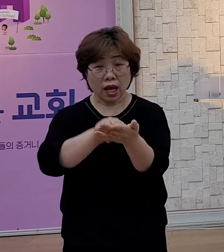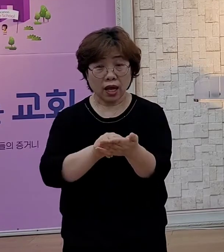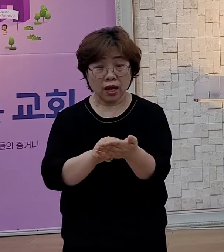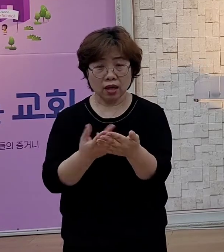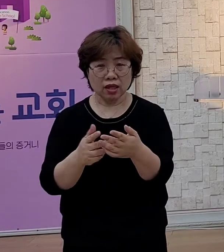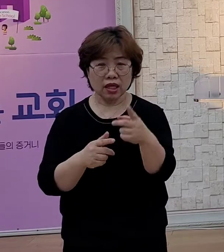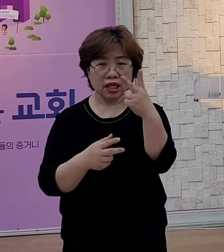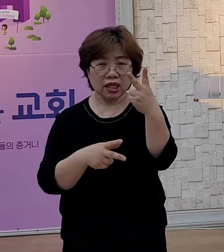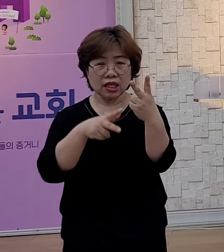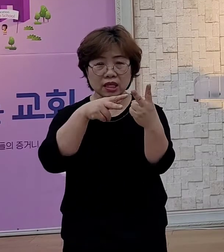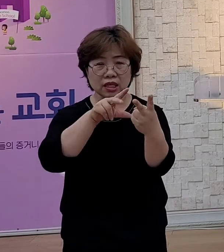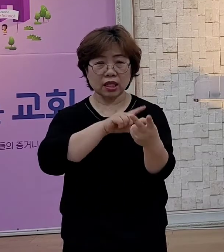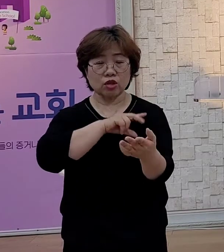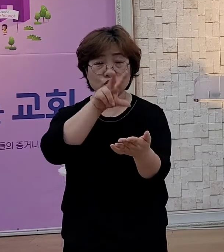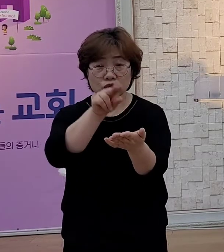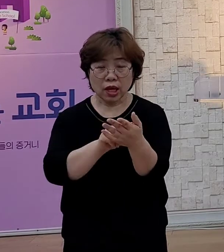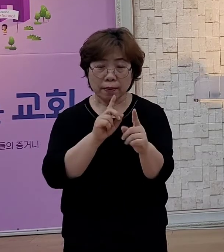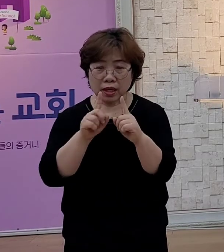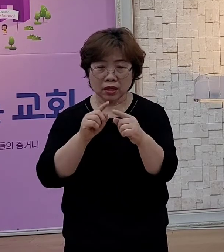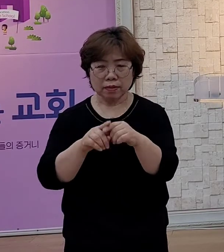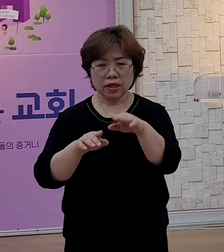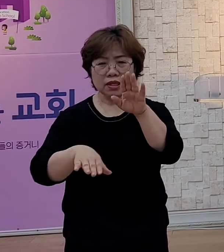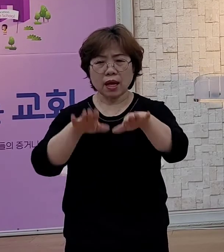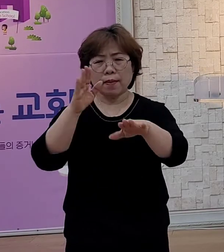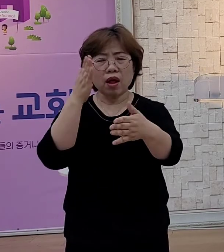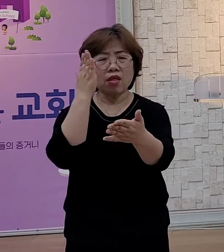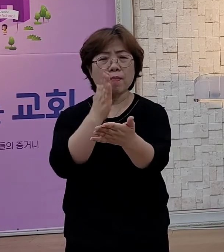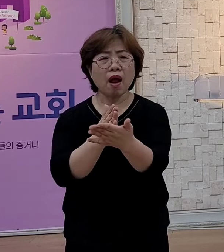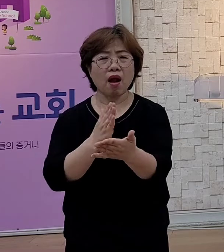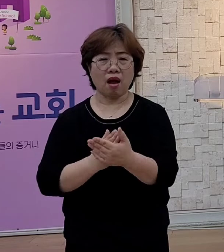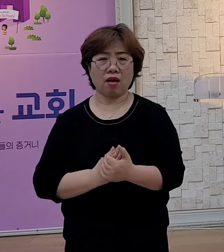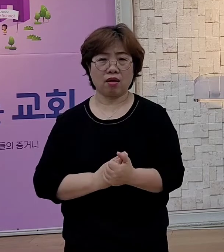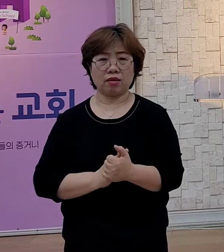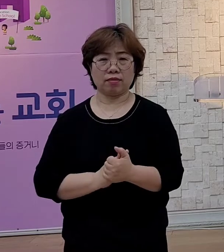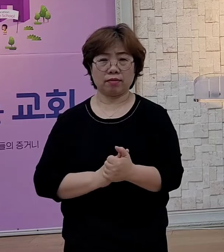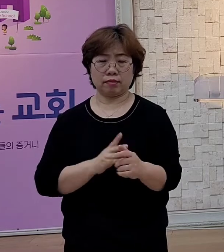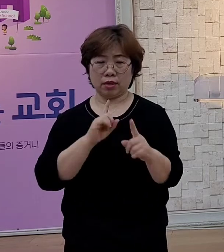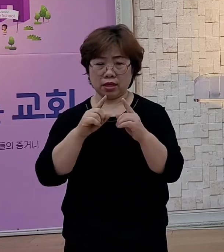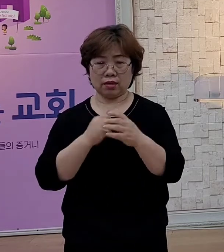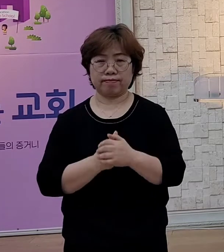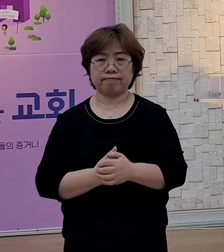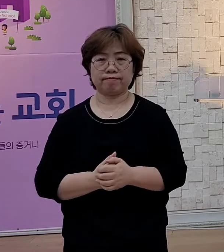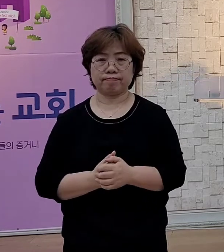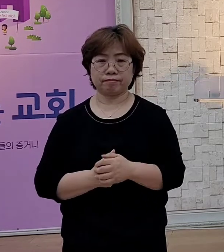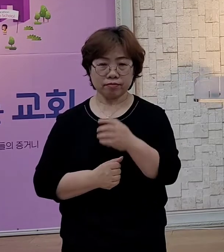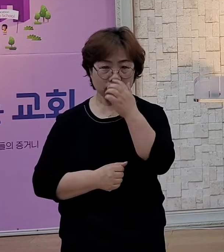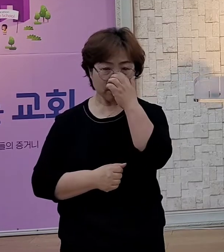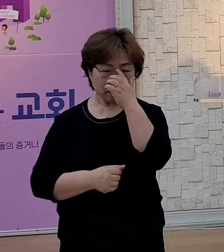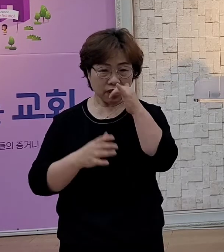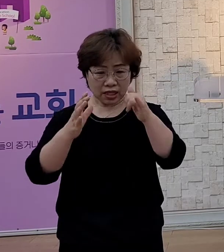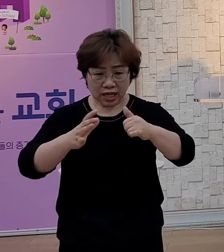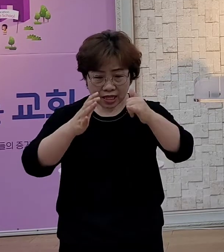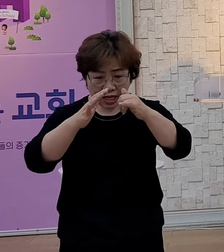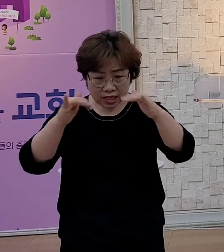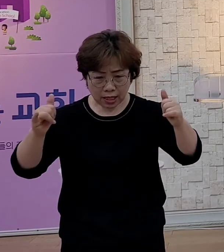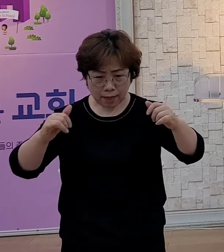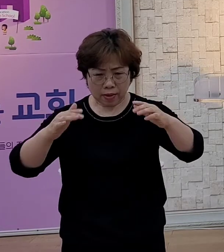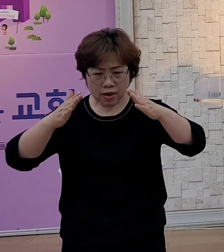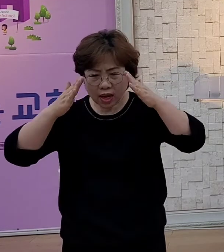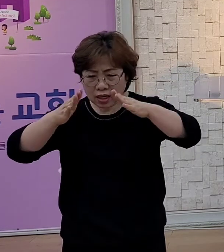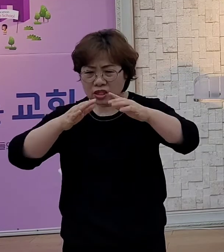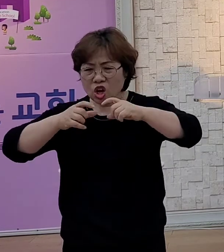차별하지 말라. 사람을 차별해서 대우하지 말라. 오늘 이렇게 가르치고 있습니다. 세상 사람들에게 한 말이